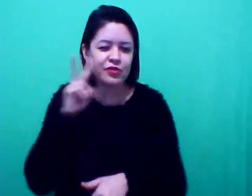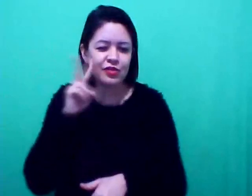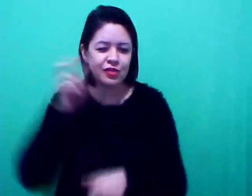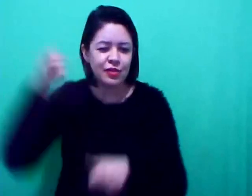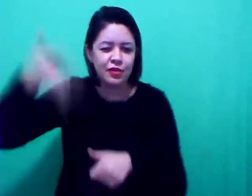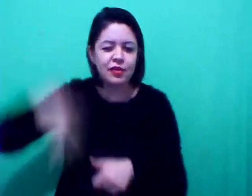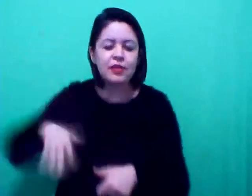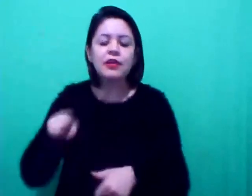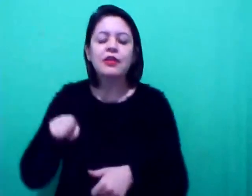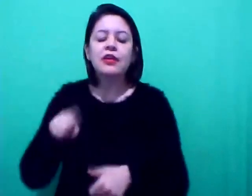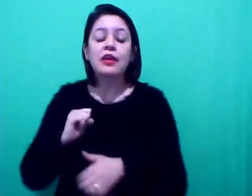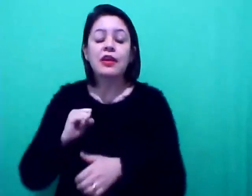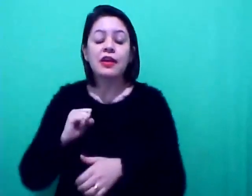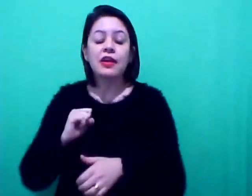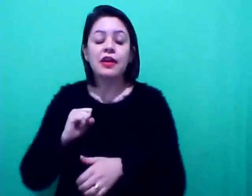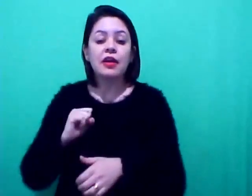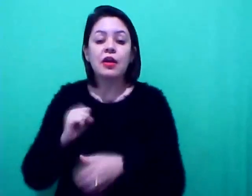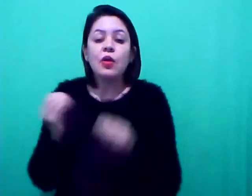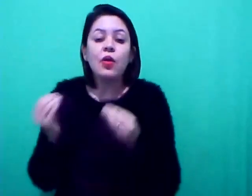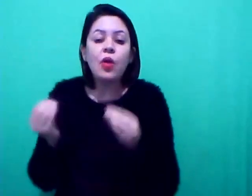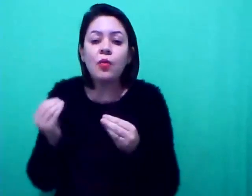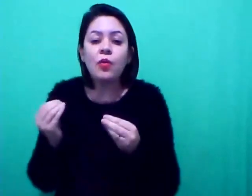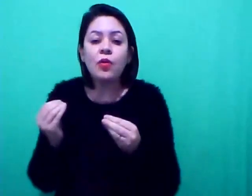Certo, né? Está ali explicando a sua disciplina.